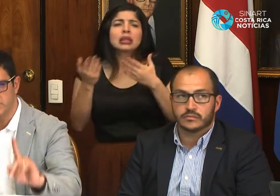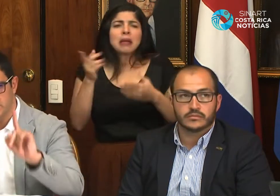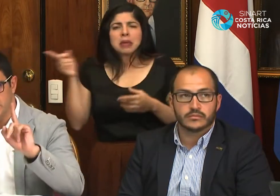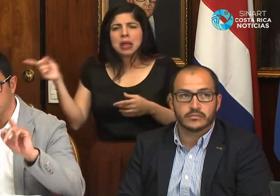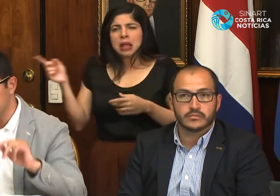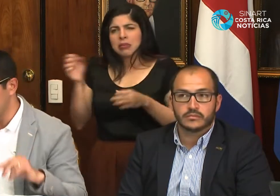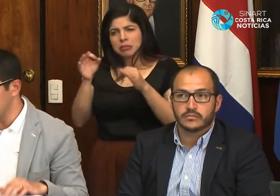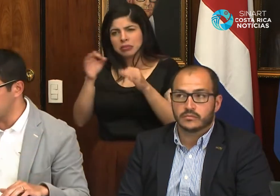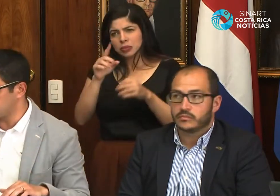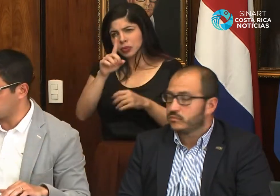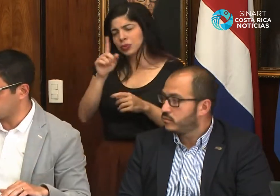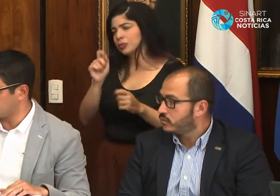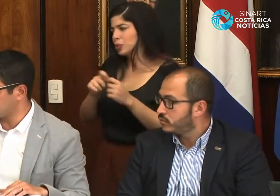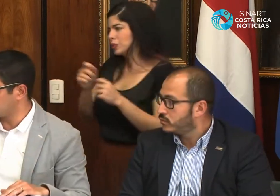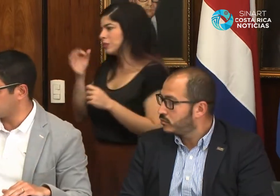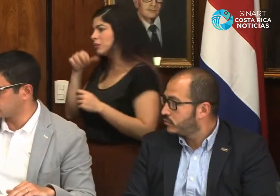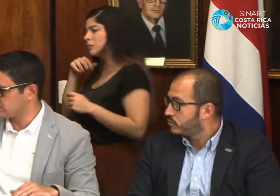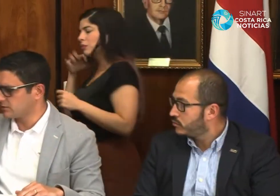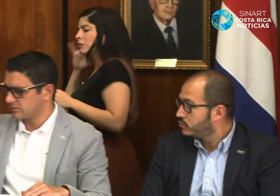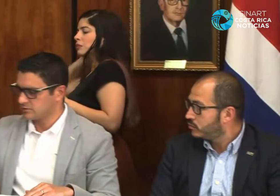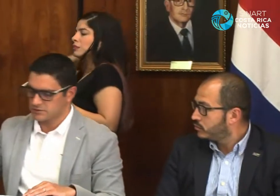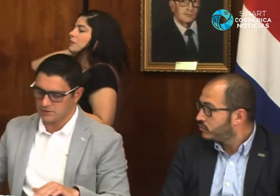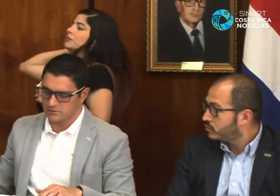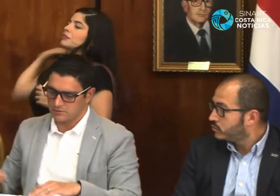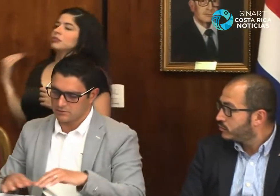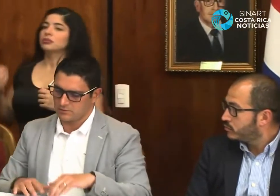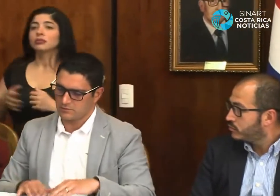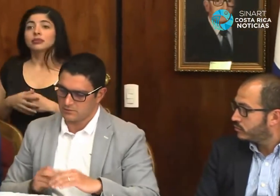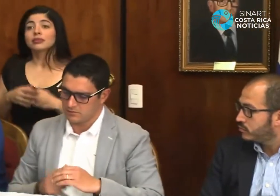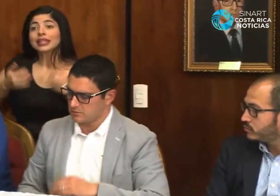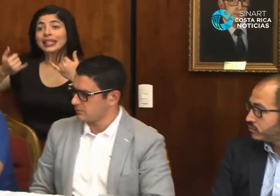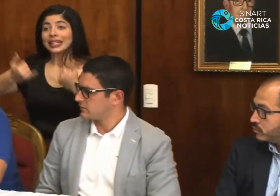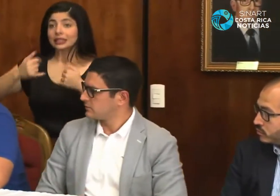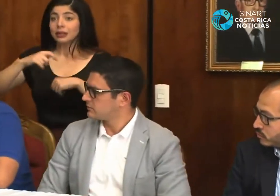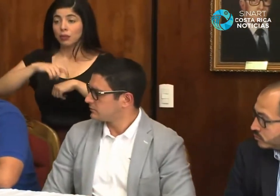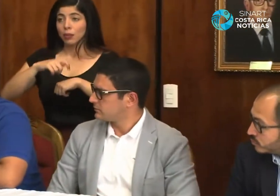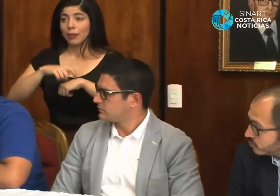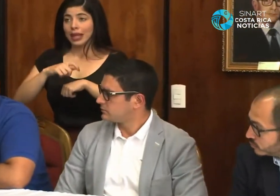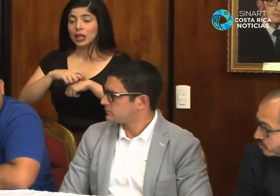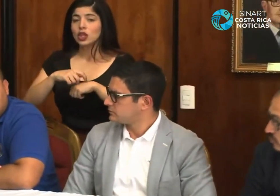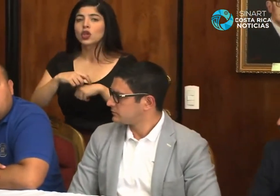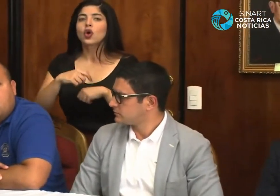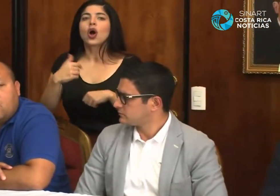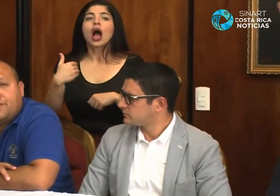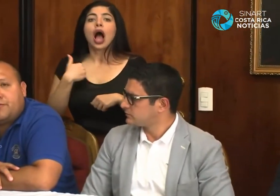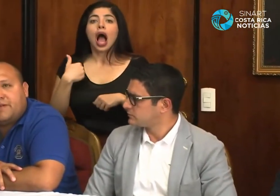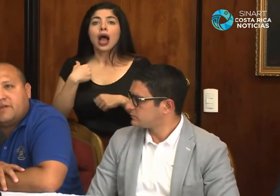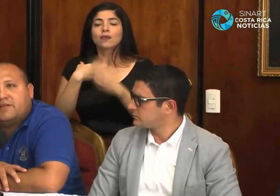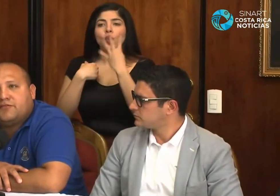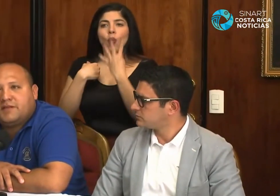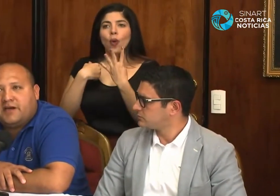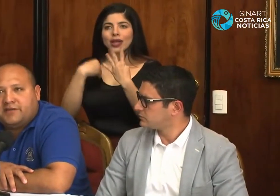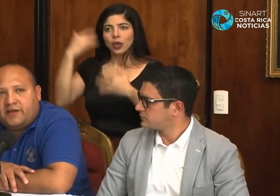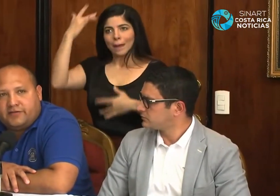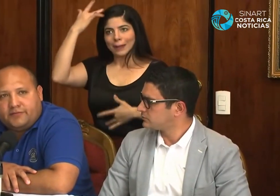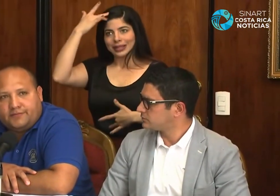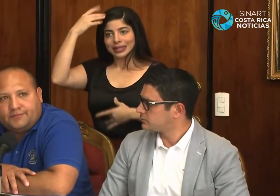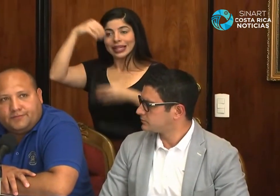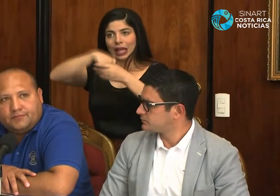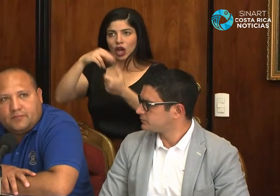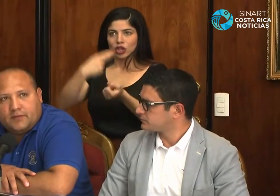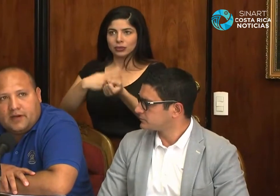doctor Mario sí tiene ahí un incidente que reportar. Sí. En estos momentos tenemos 4 pacientes